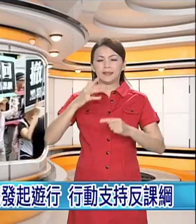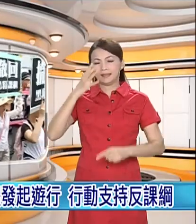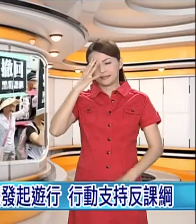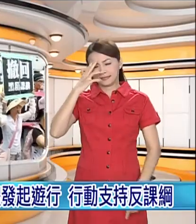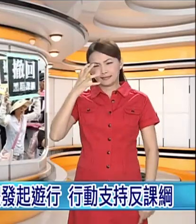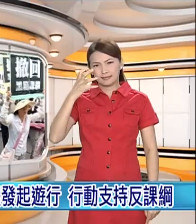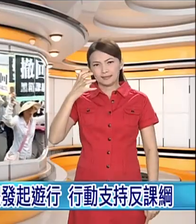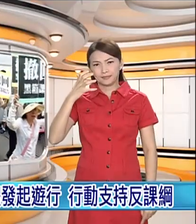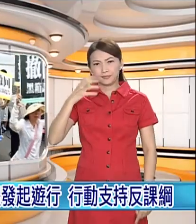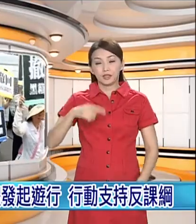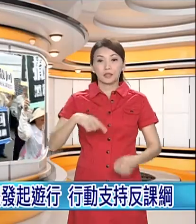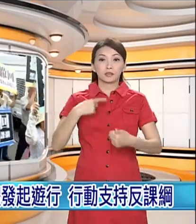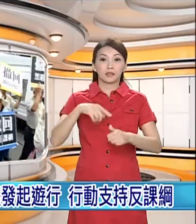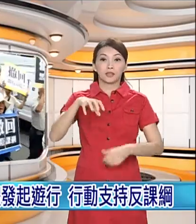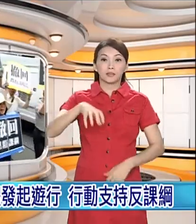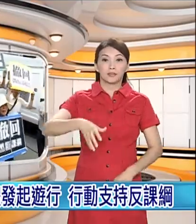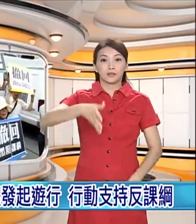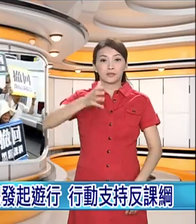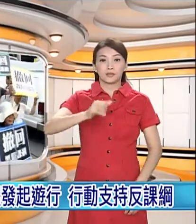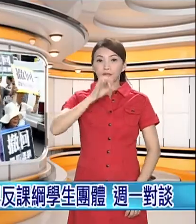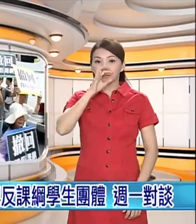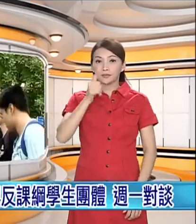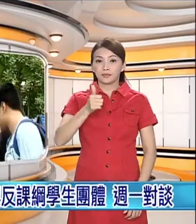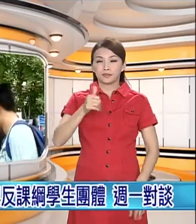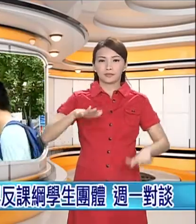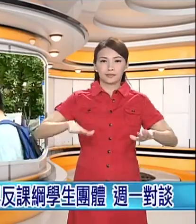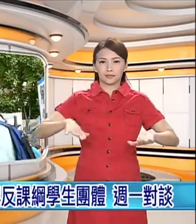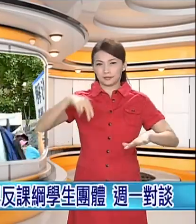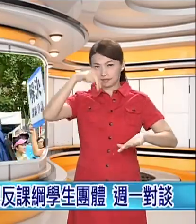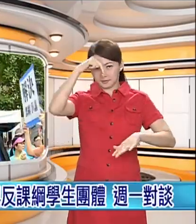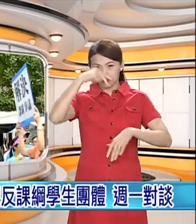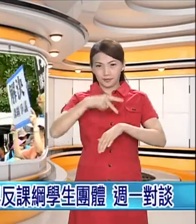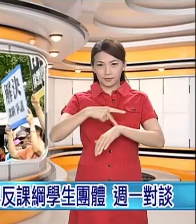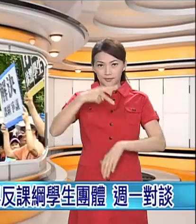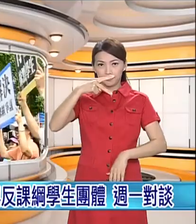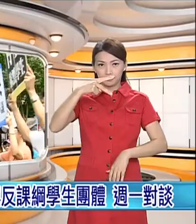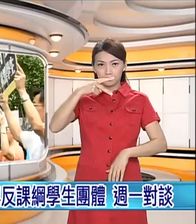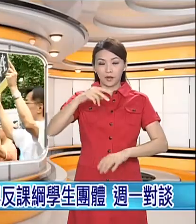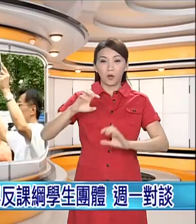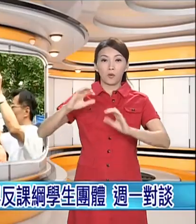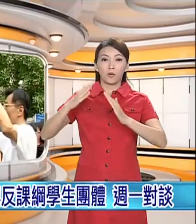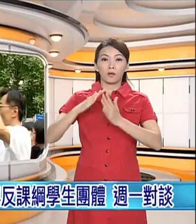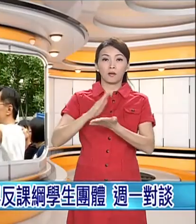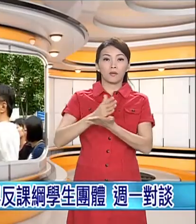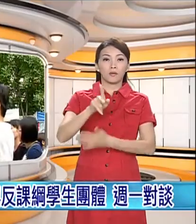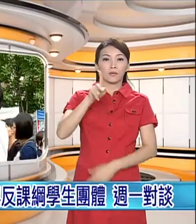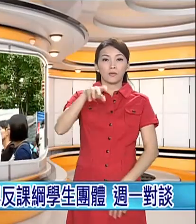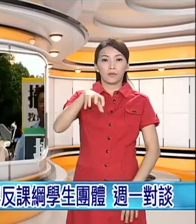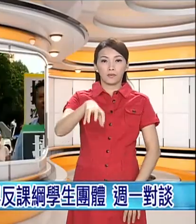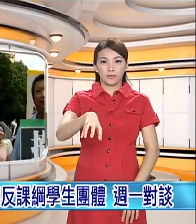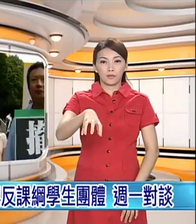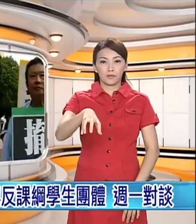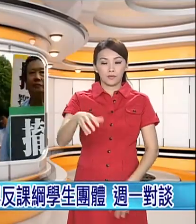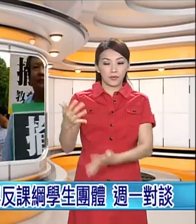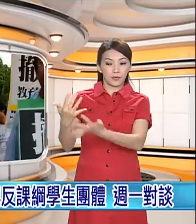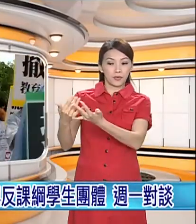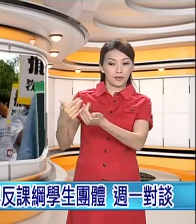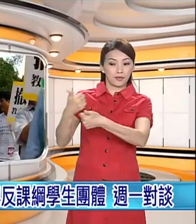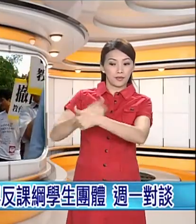华今天下午2点也将会与反课纲学生代表在国家图书馆进行